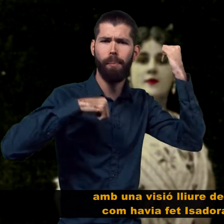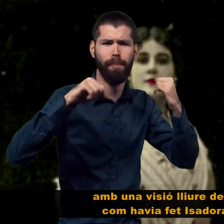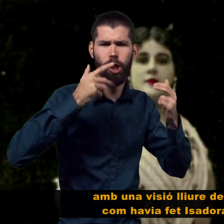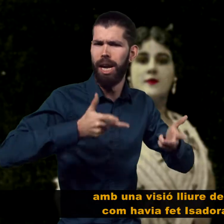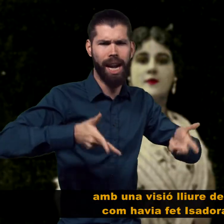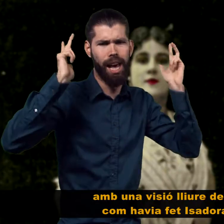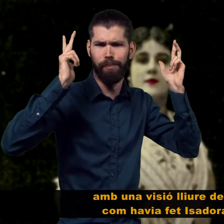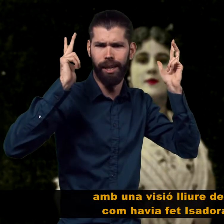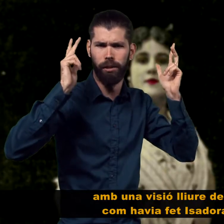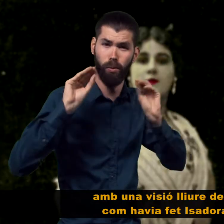exòtic.